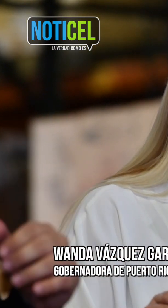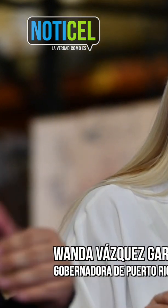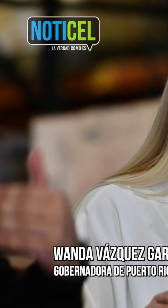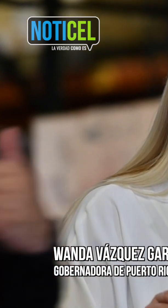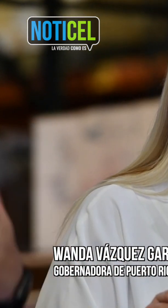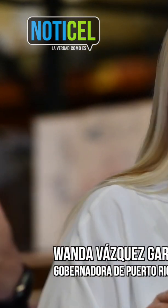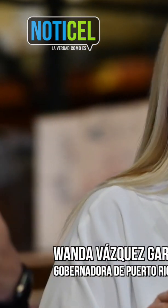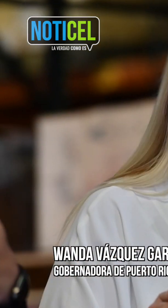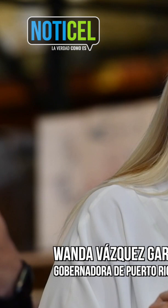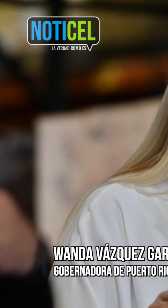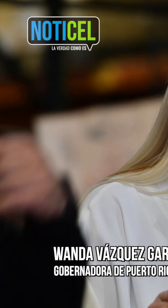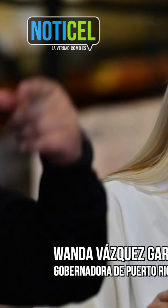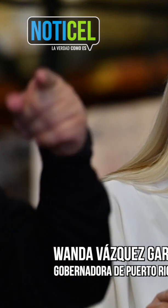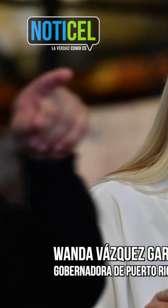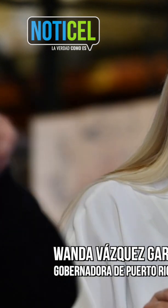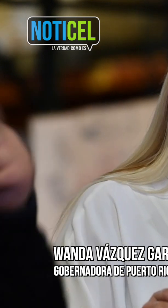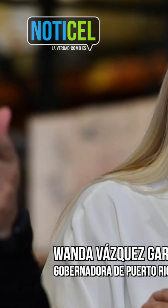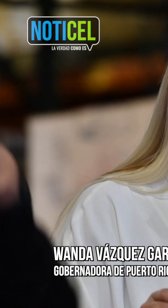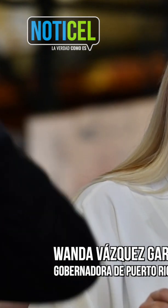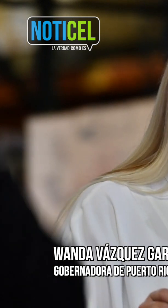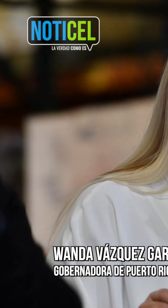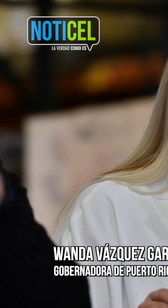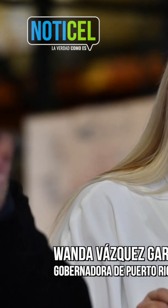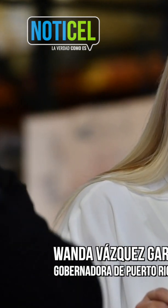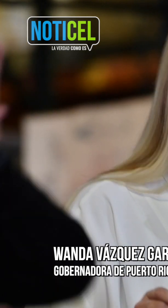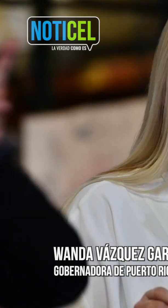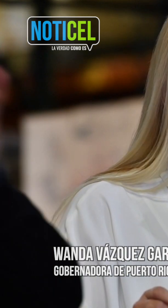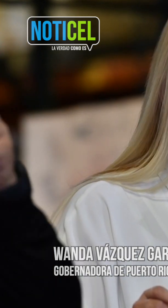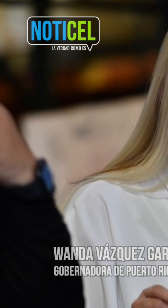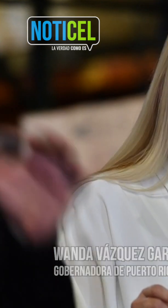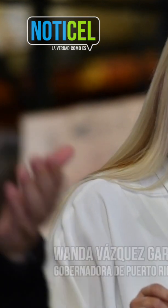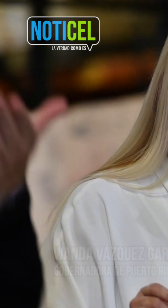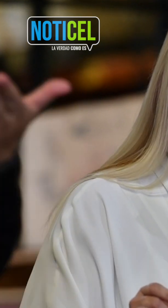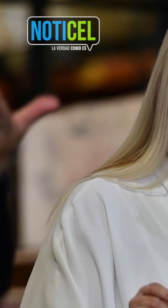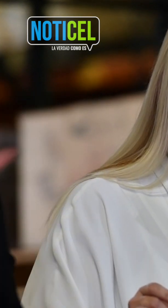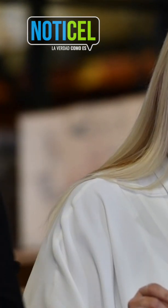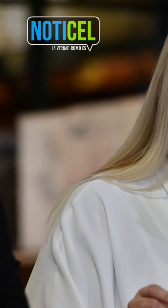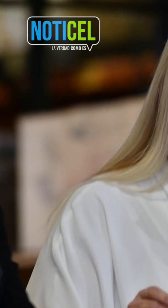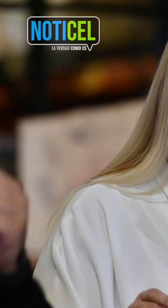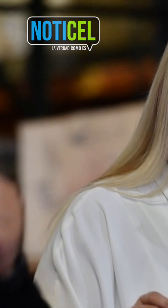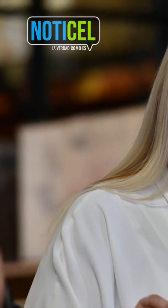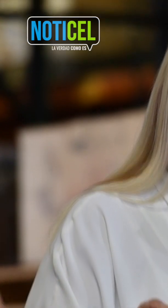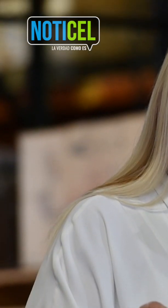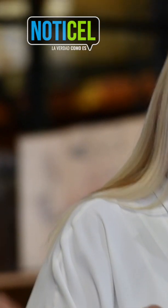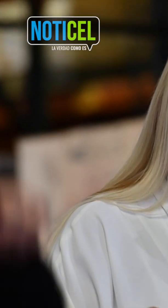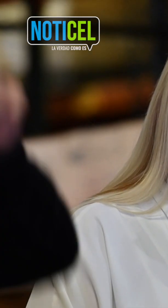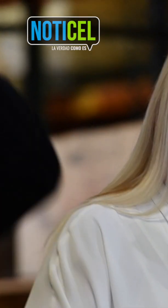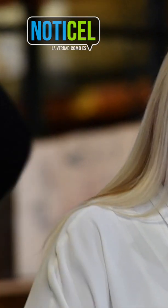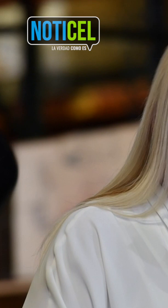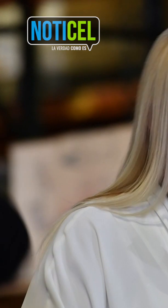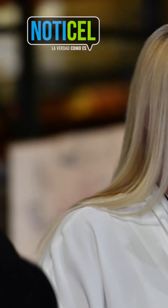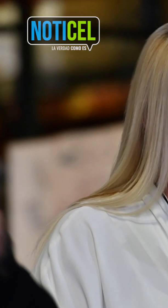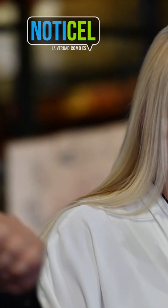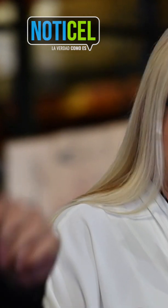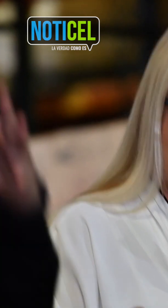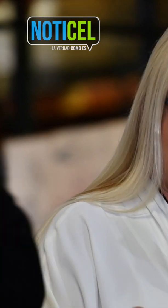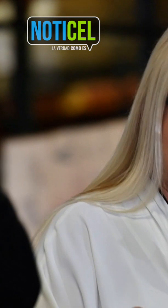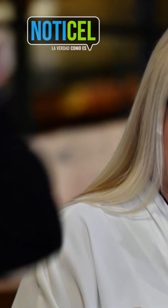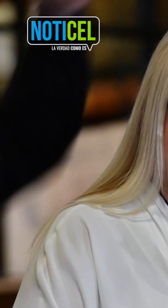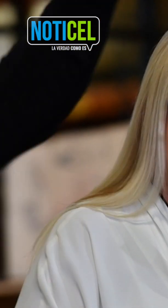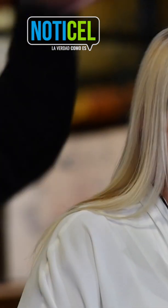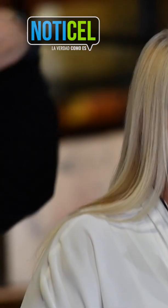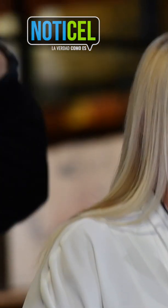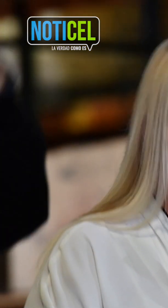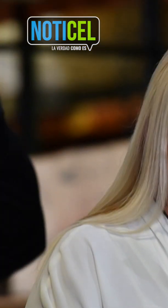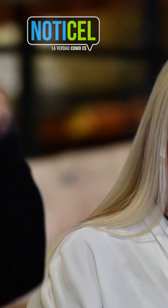acuerdos de colaboración firmados con compañías de energía eléctrica de los eeuu para que puedan ayudarnos en la